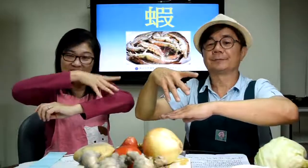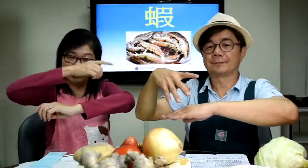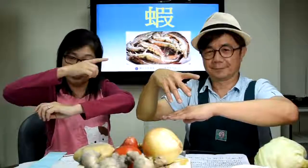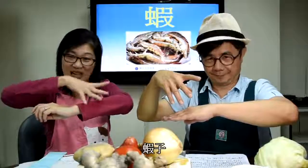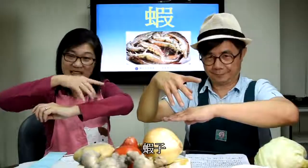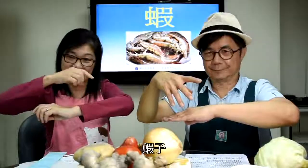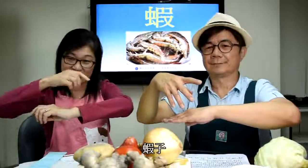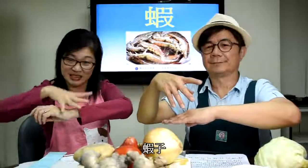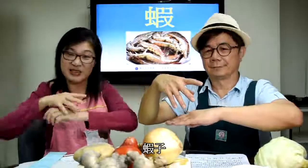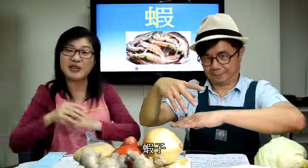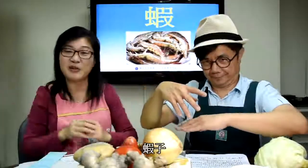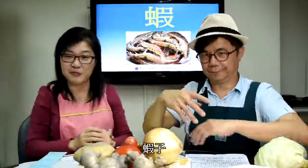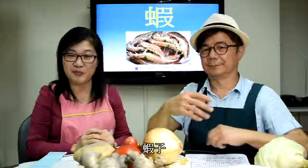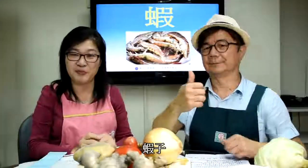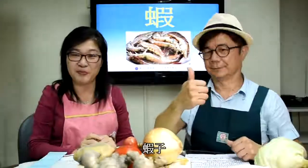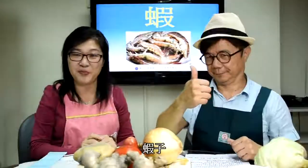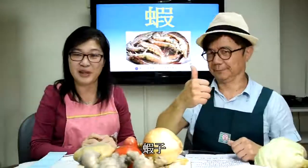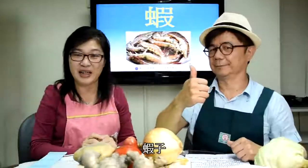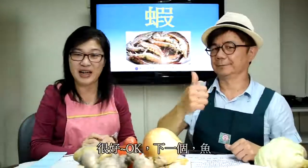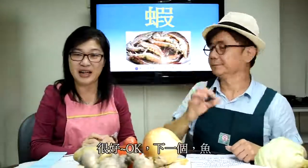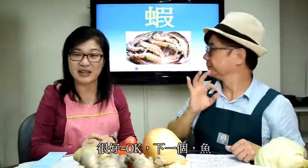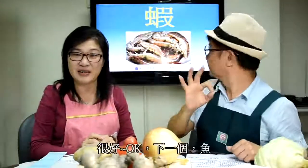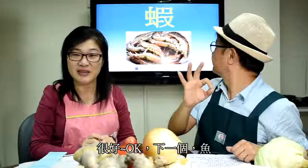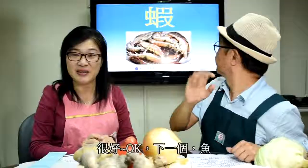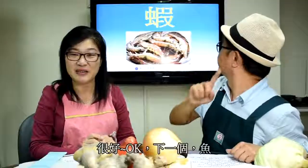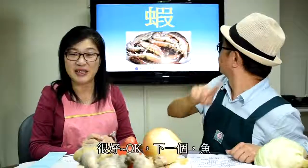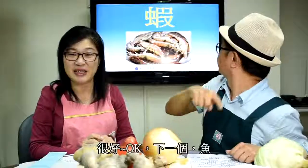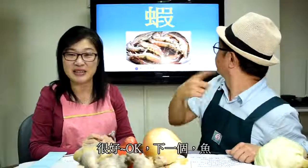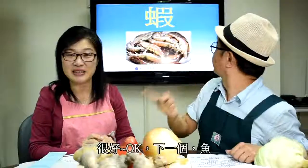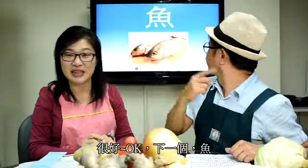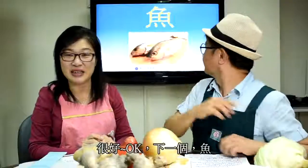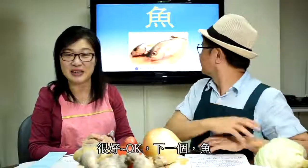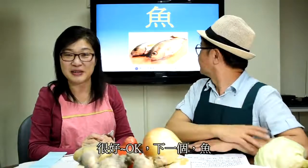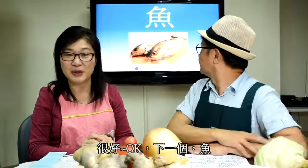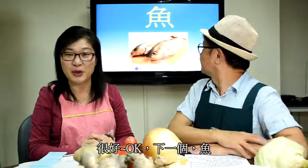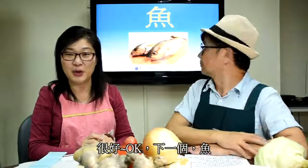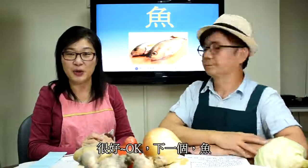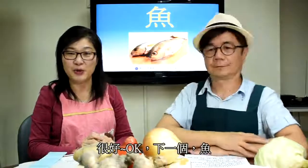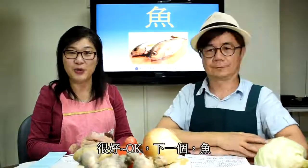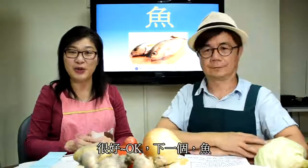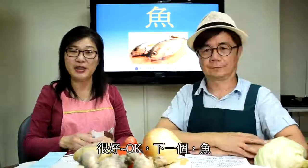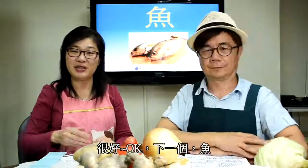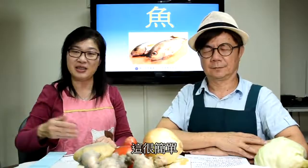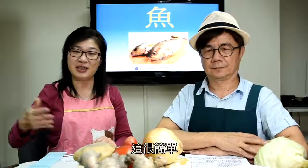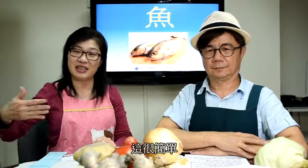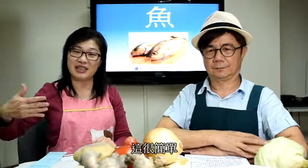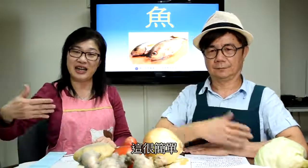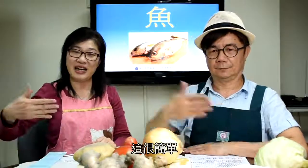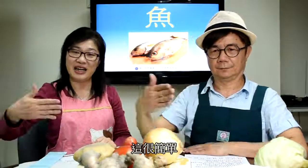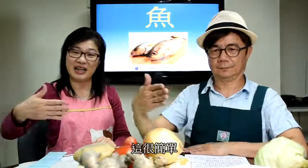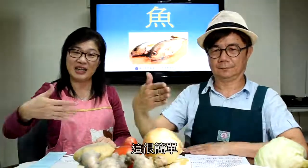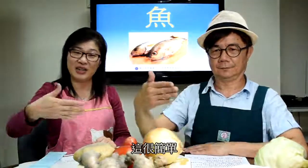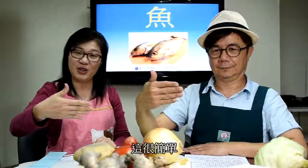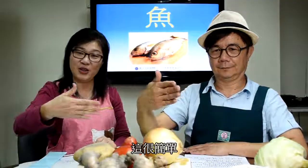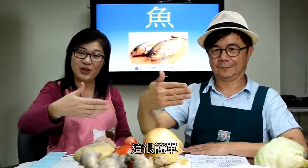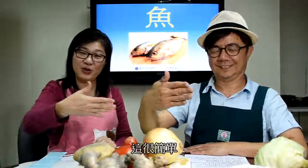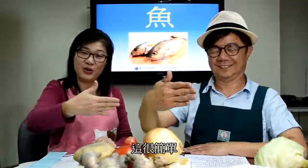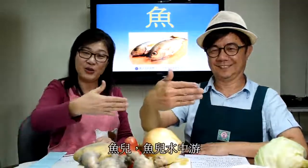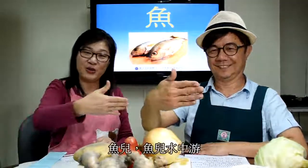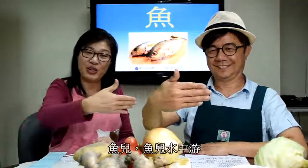虾子。很好 ，OK， 下一个鱼，这很简单，鱼儿鱼